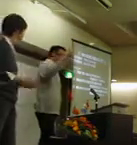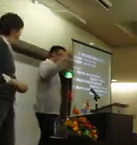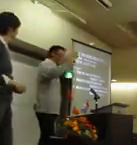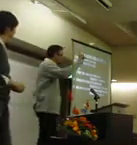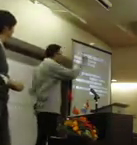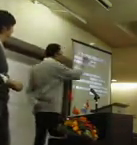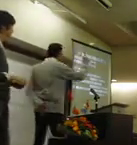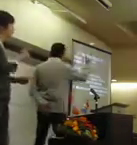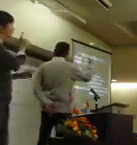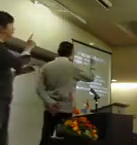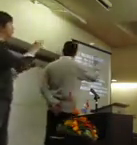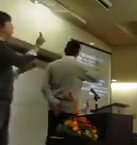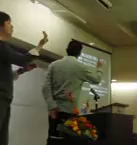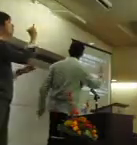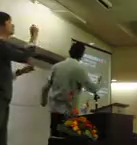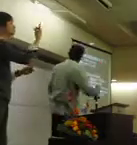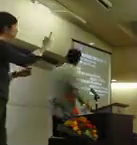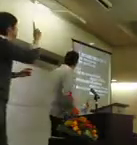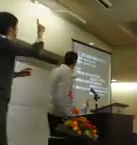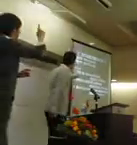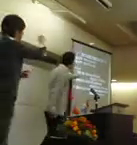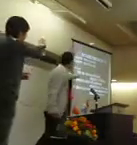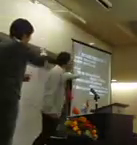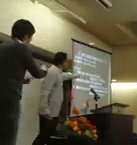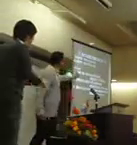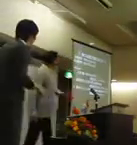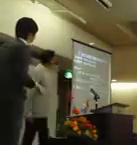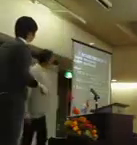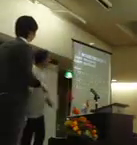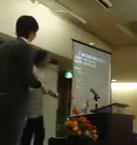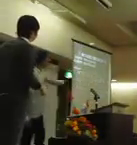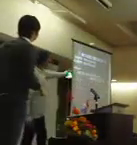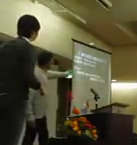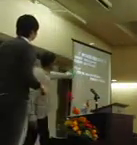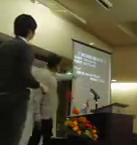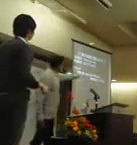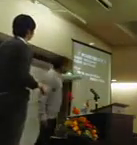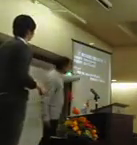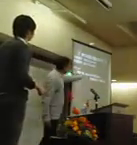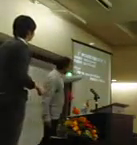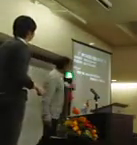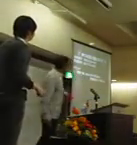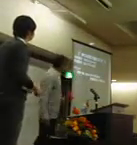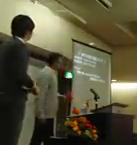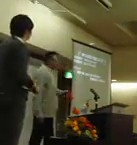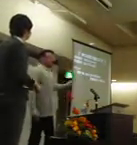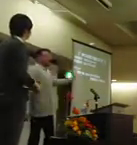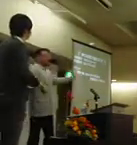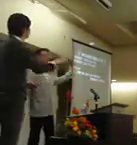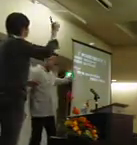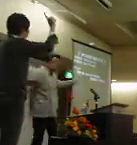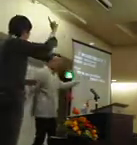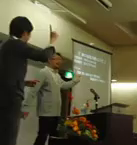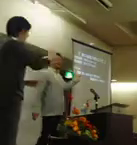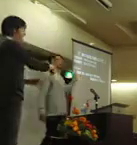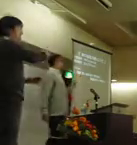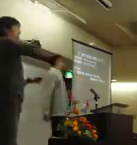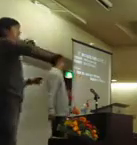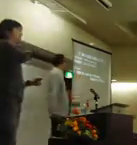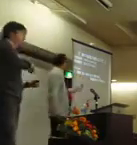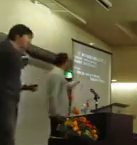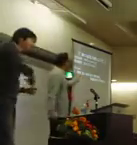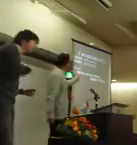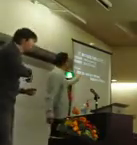ここでポイント1です。はい、ここですね、ポイント1、